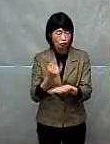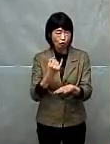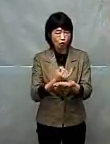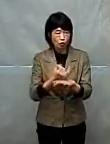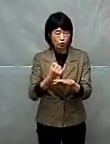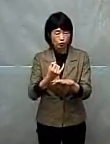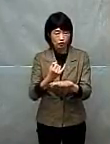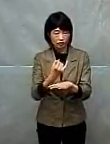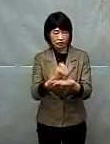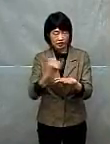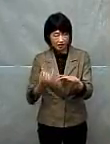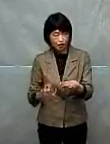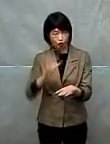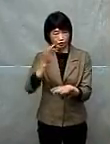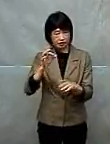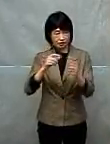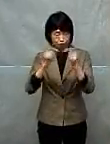ですが、